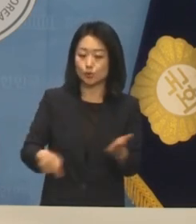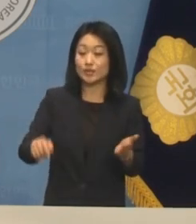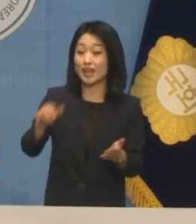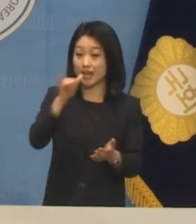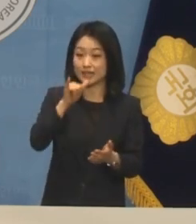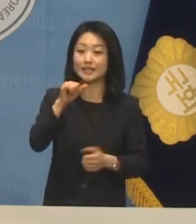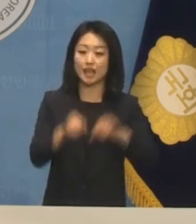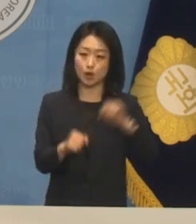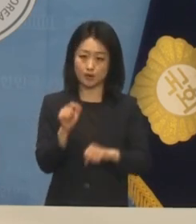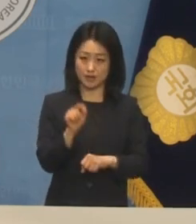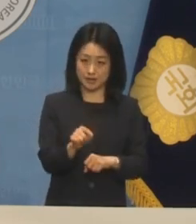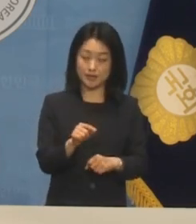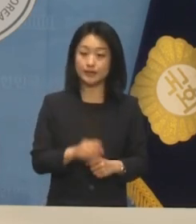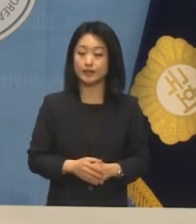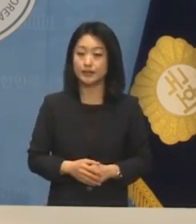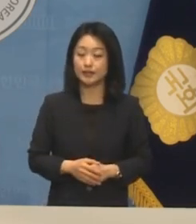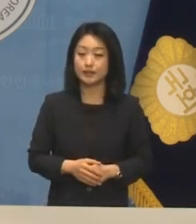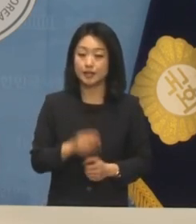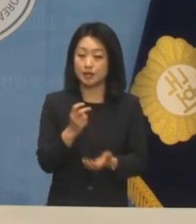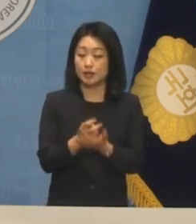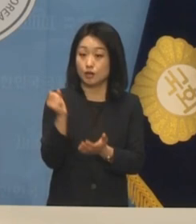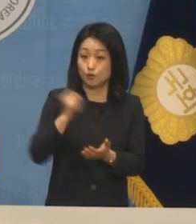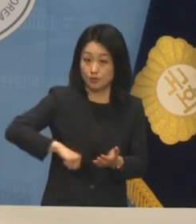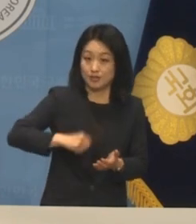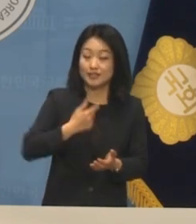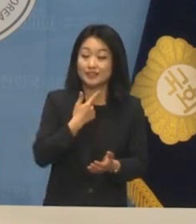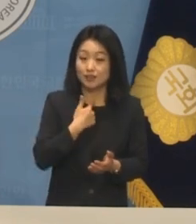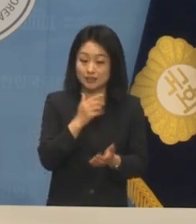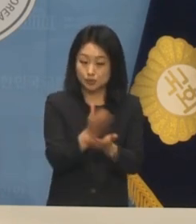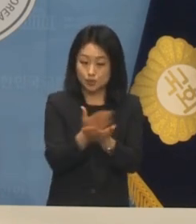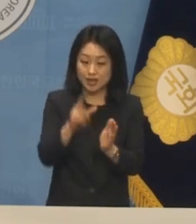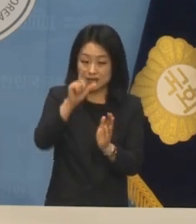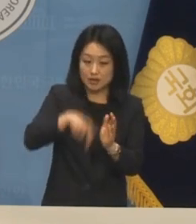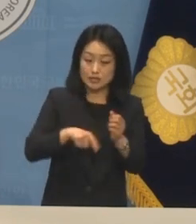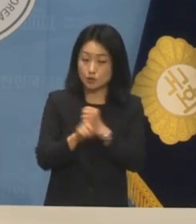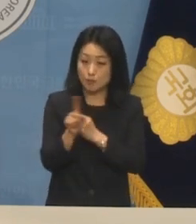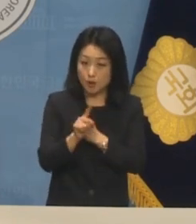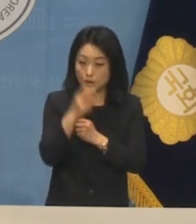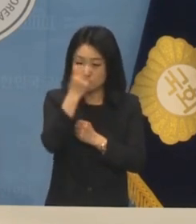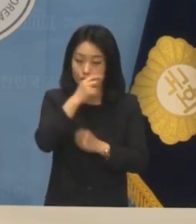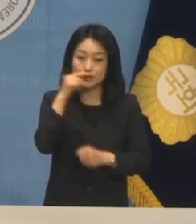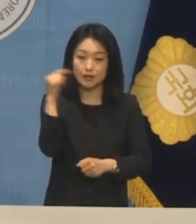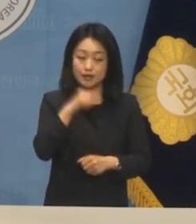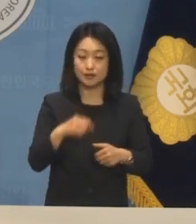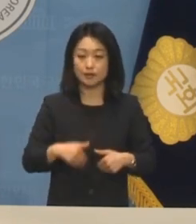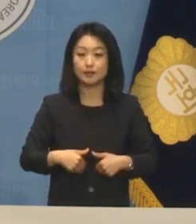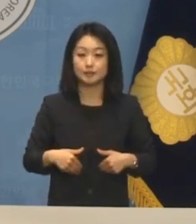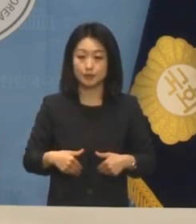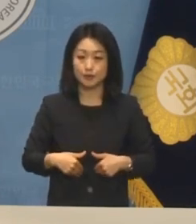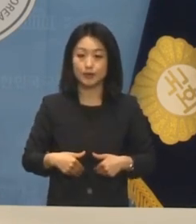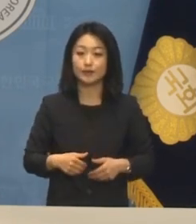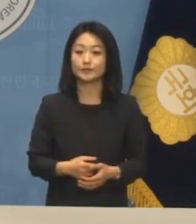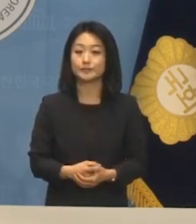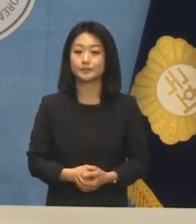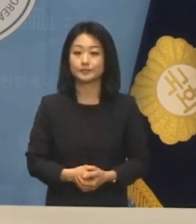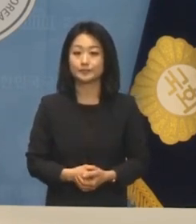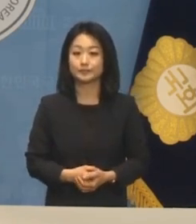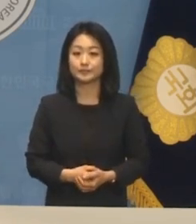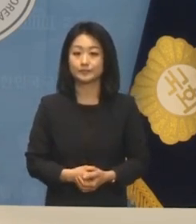가하는 행위로 여겨집니다. 지침을 위반한 쪼개기 결제의 경위를 철저히 조사할 필요가 있습니다.